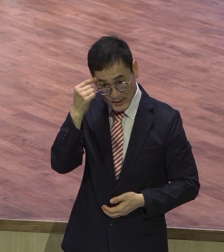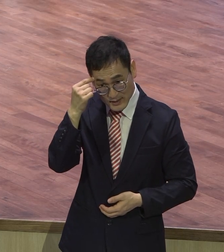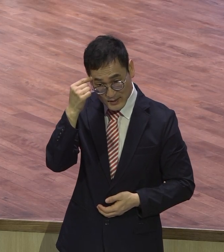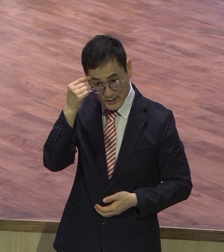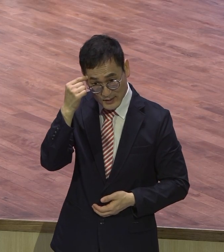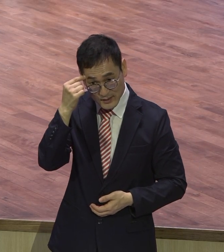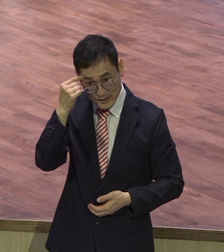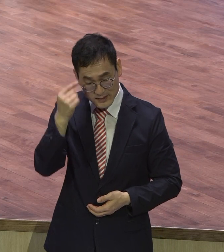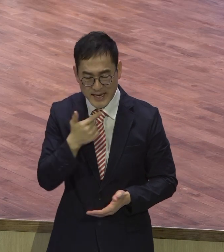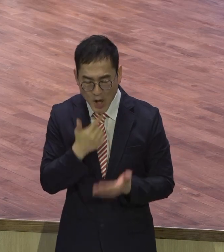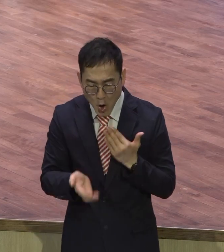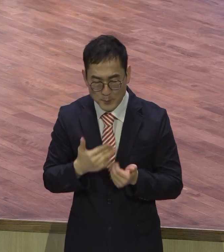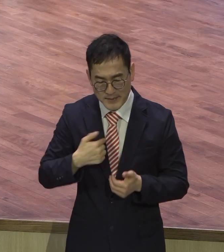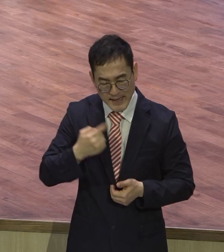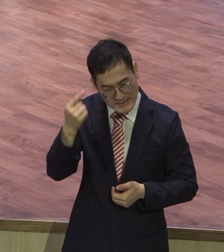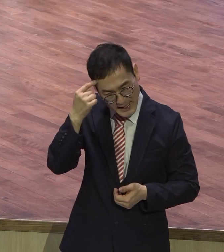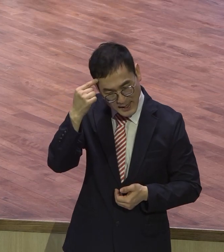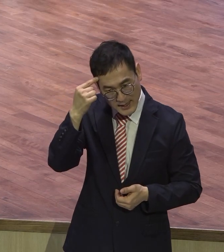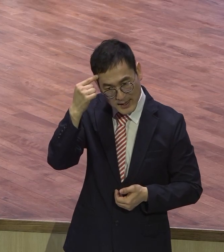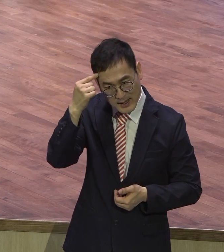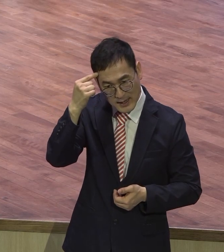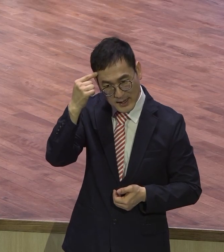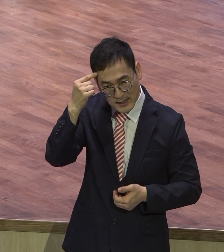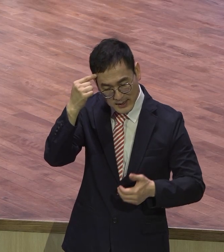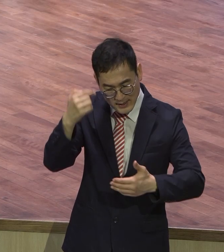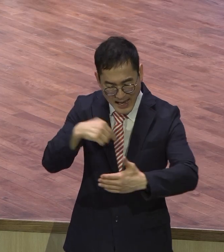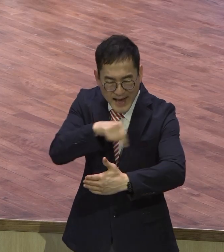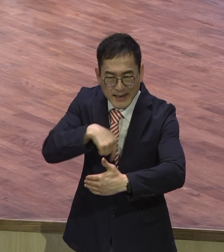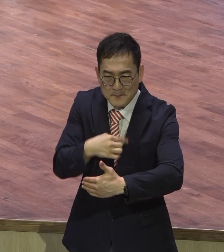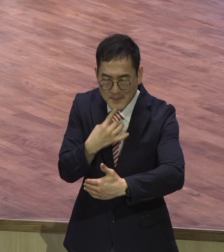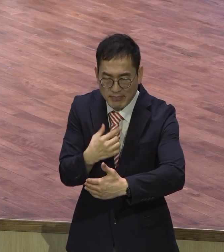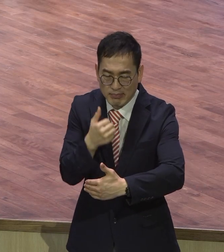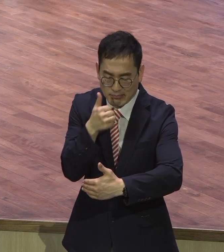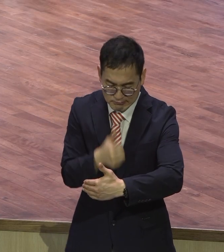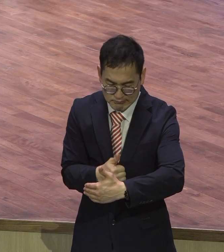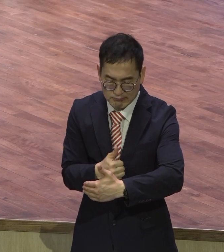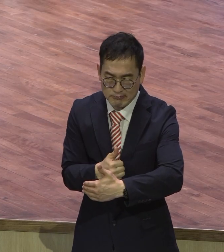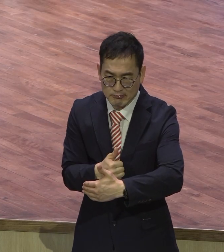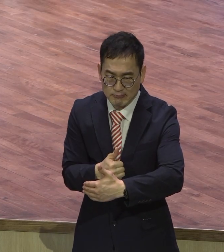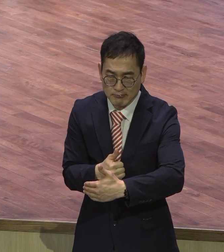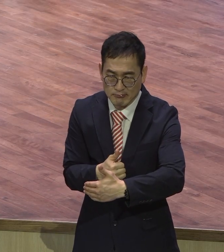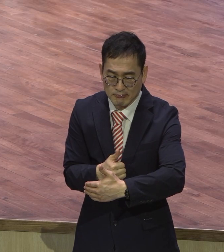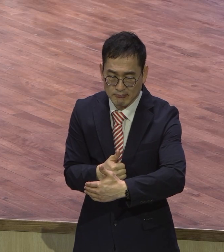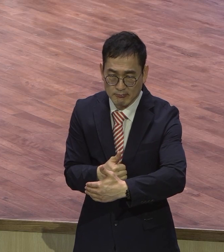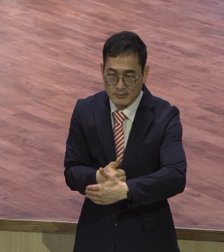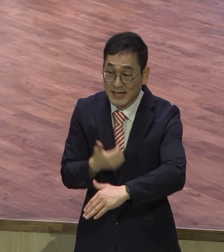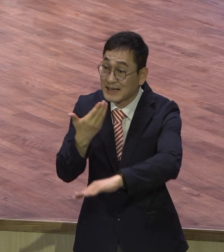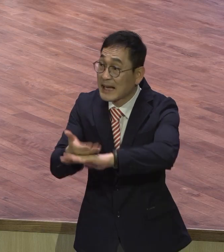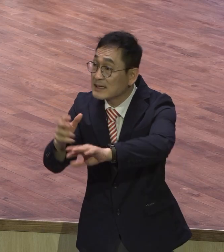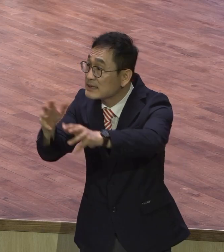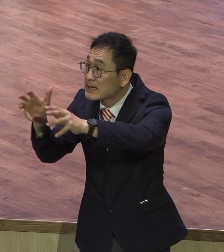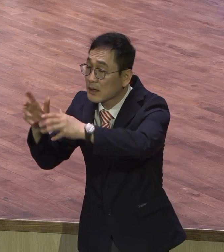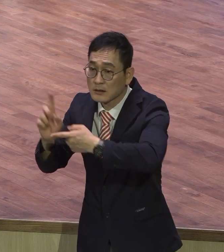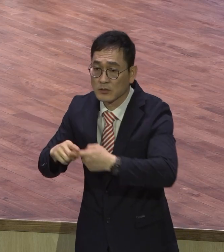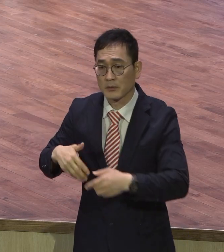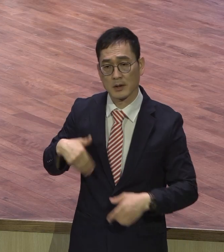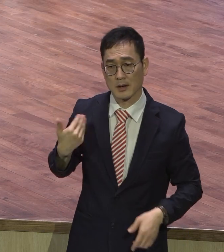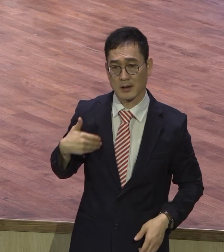자기 경험 자기 생각 자기 지식 거기 딱 잡혔기 때문에 또 다른 세상을